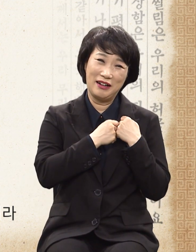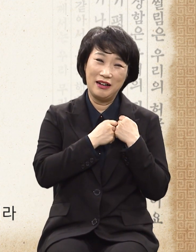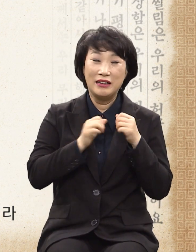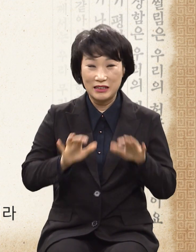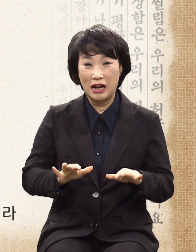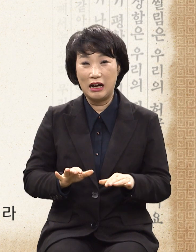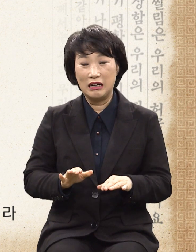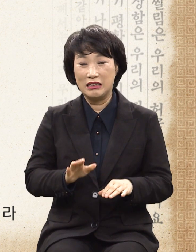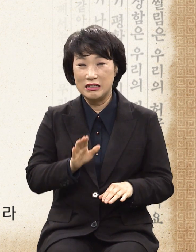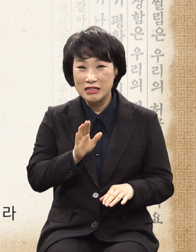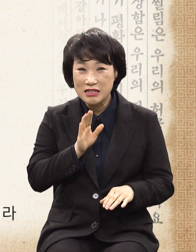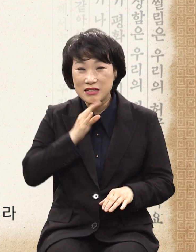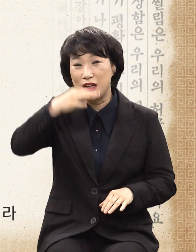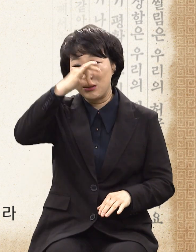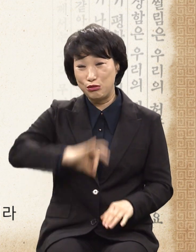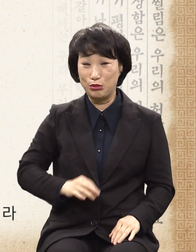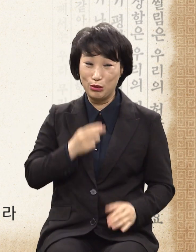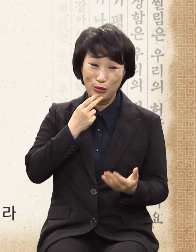실상이 없는 거예요.